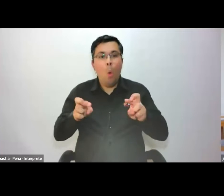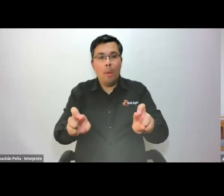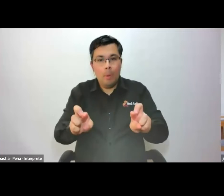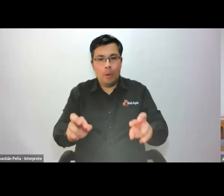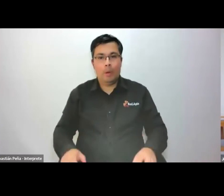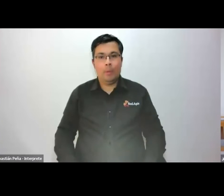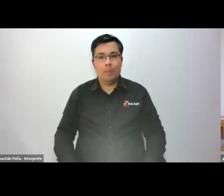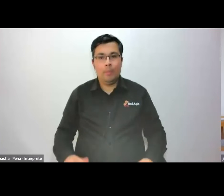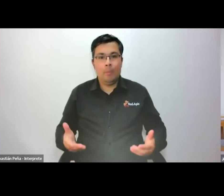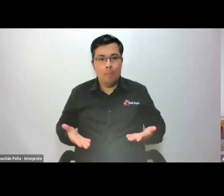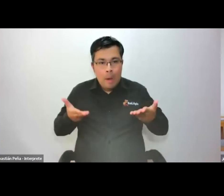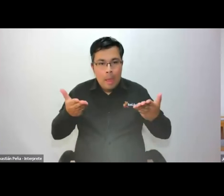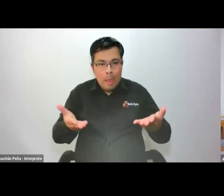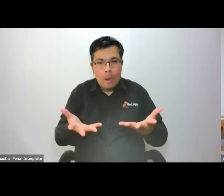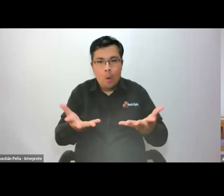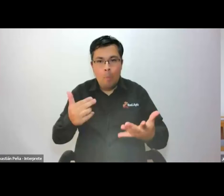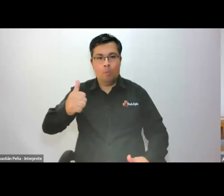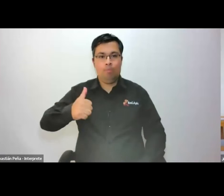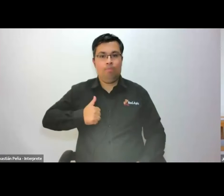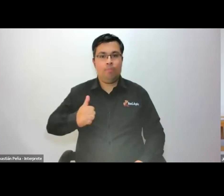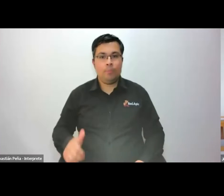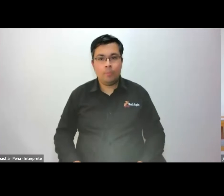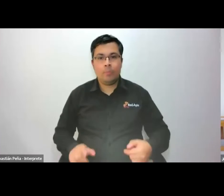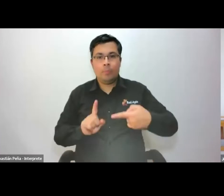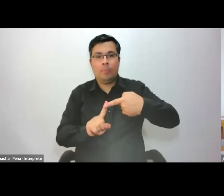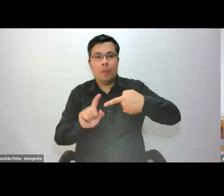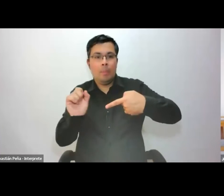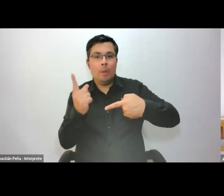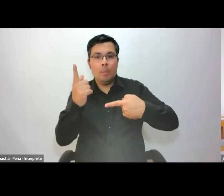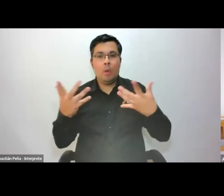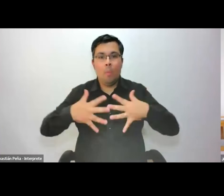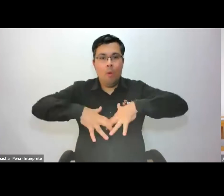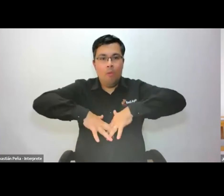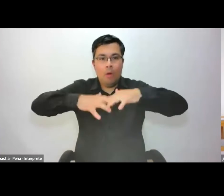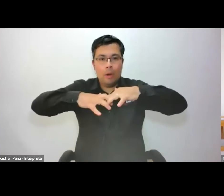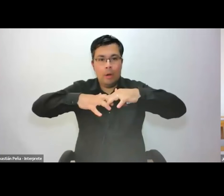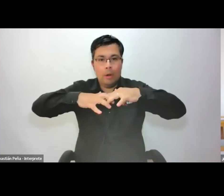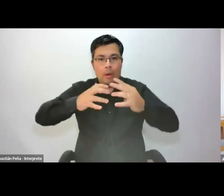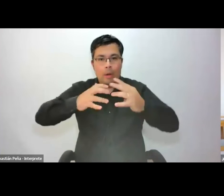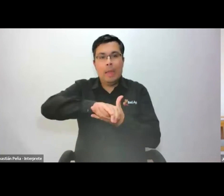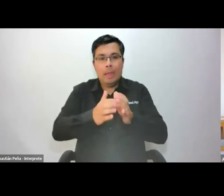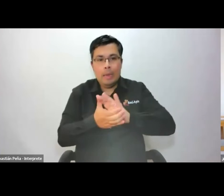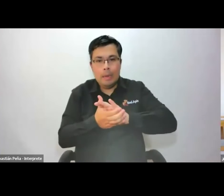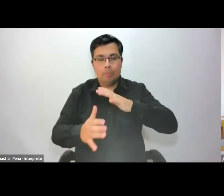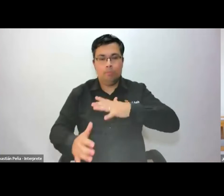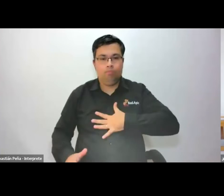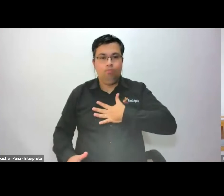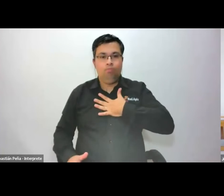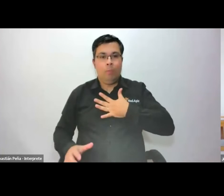Primero, ¿cómo podemos fortalecer elementos de estrategias de información, de sensibilización y de